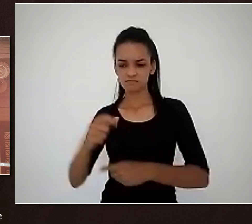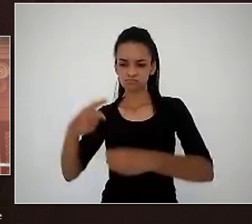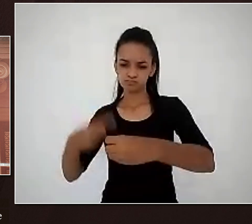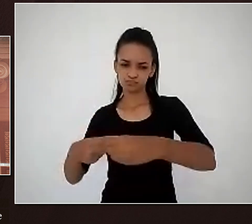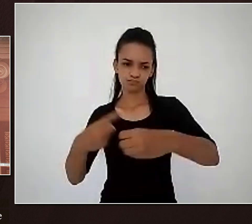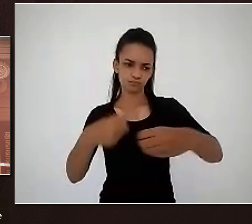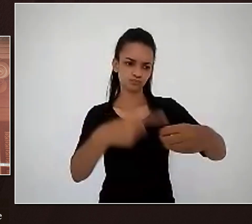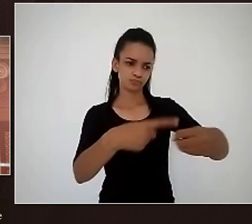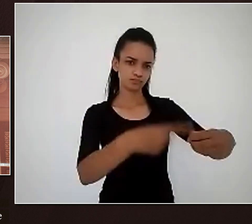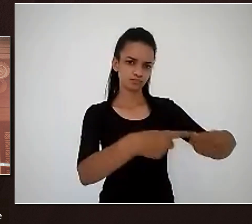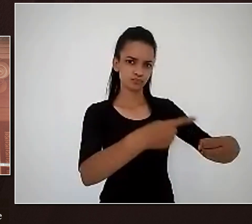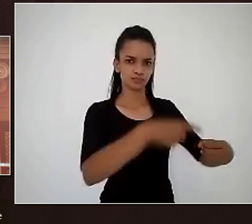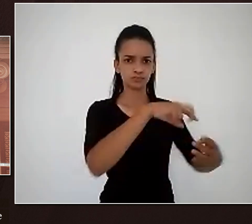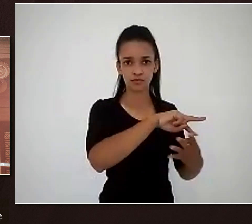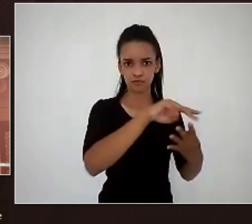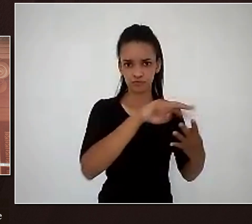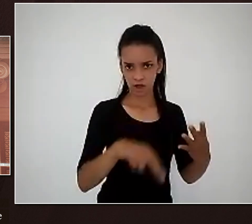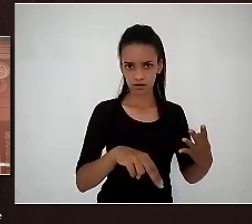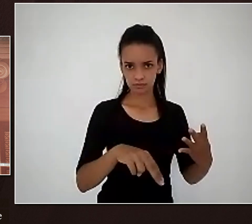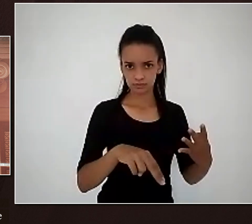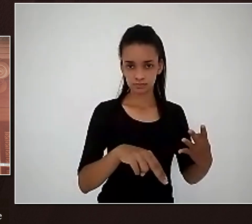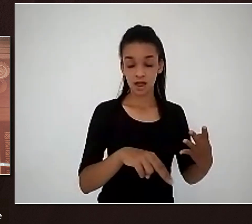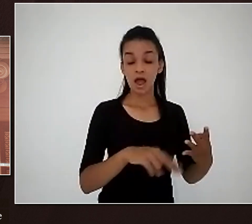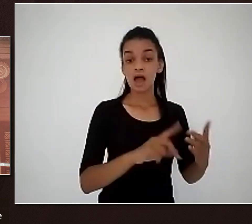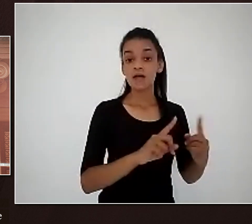na volta, né,